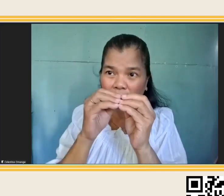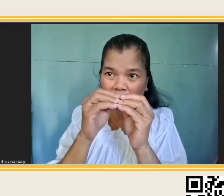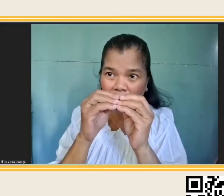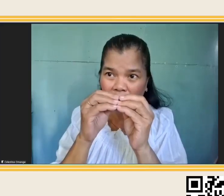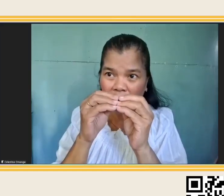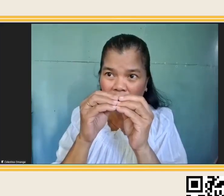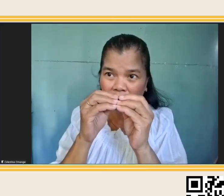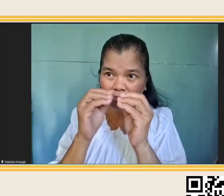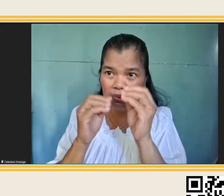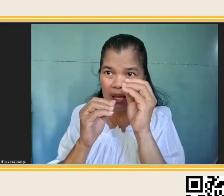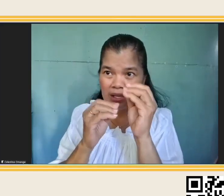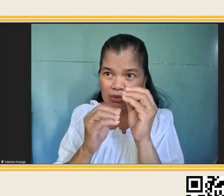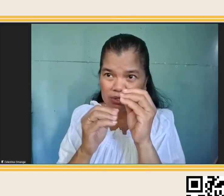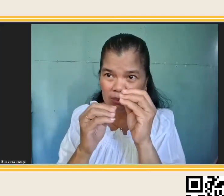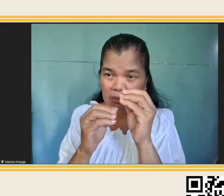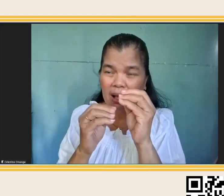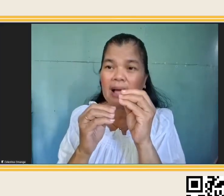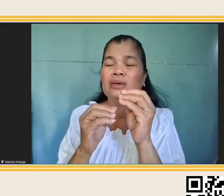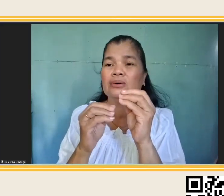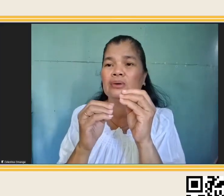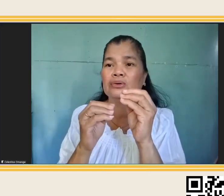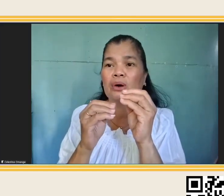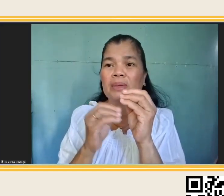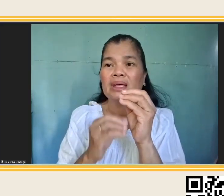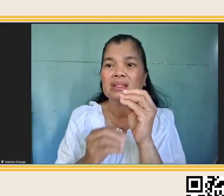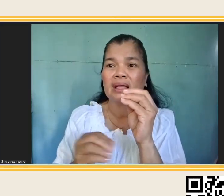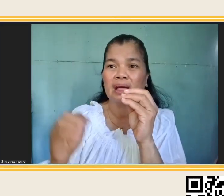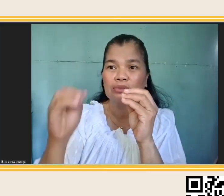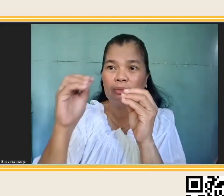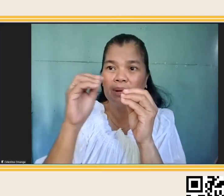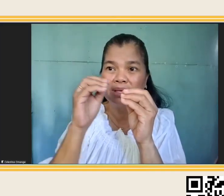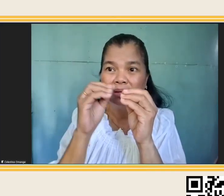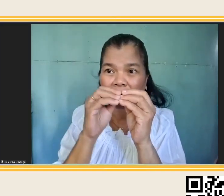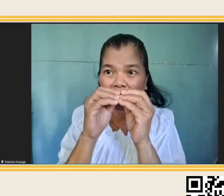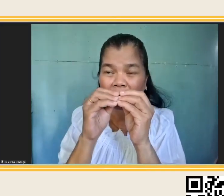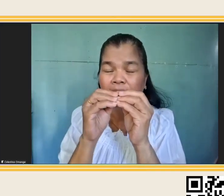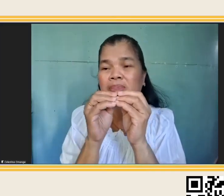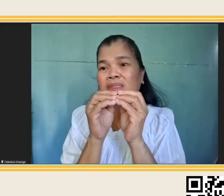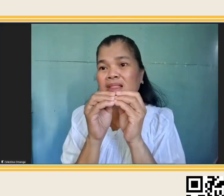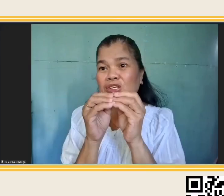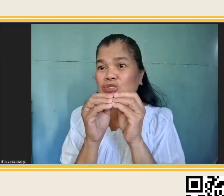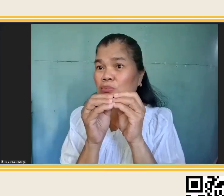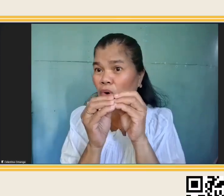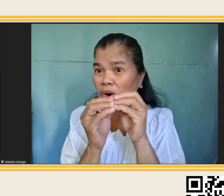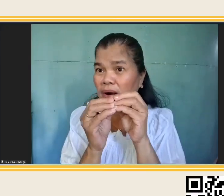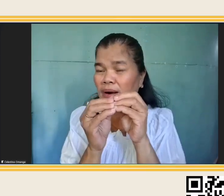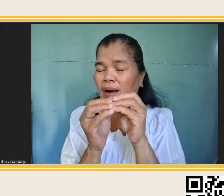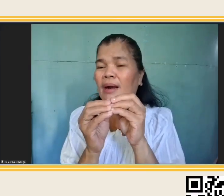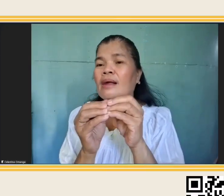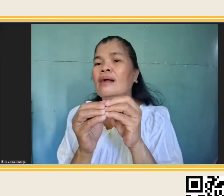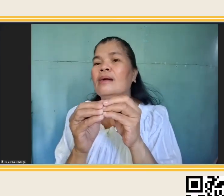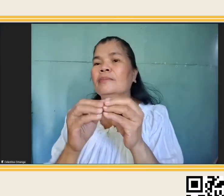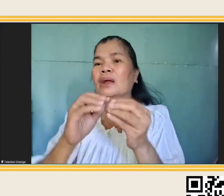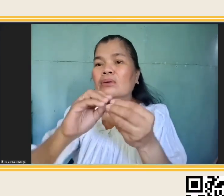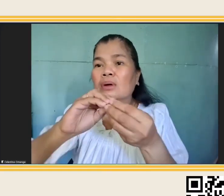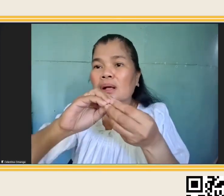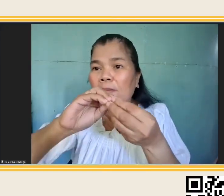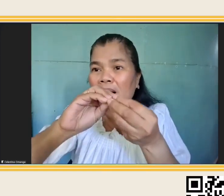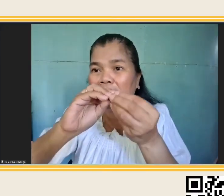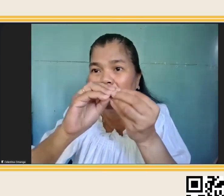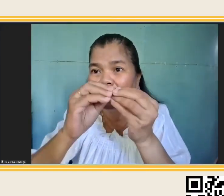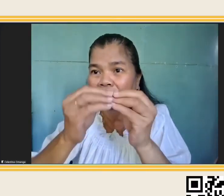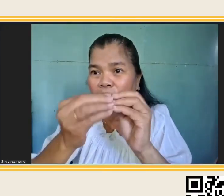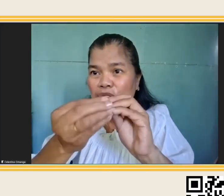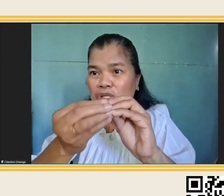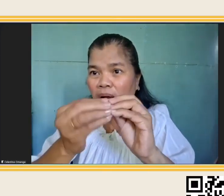ginanyan mo, mula dito sa baba, yung dominant hand at gumanyan ka, that is more. Pero